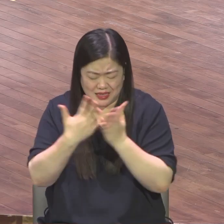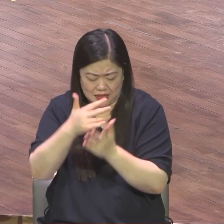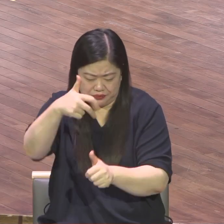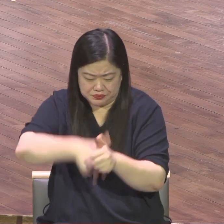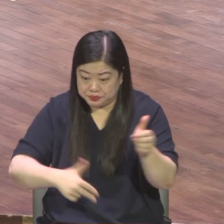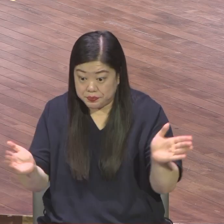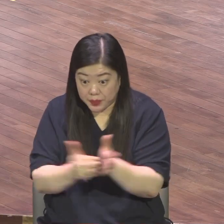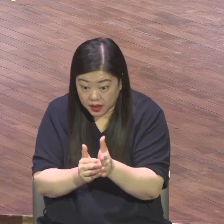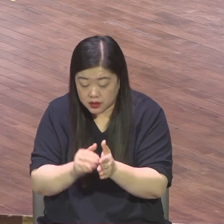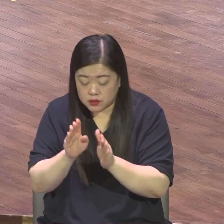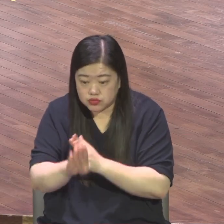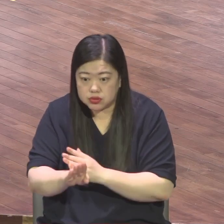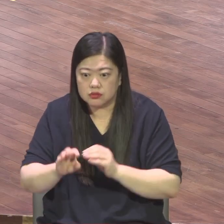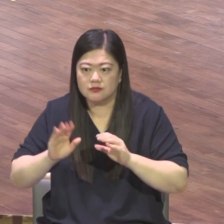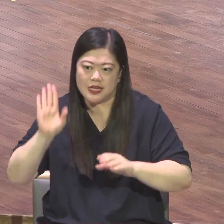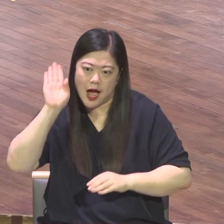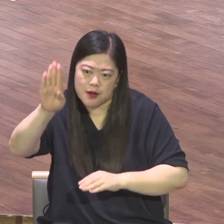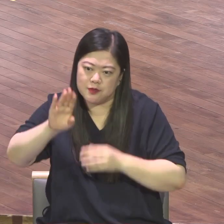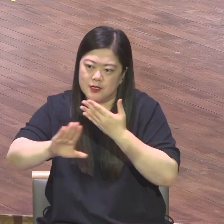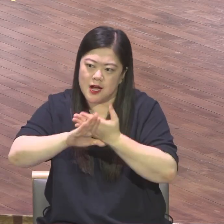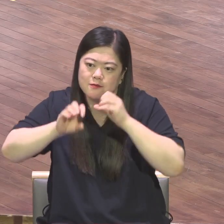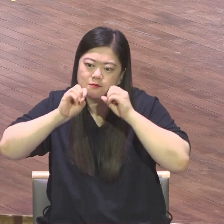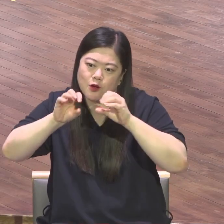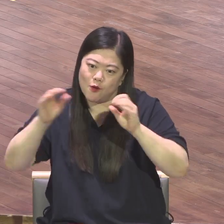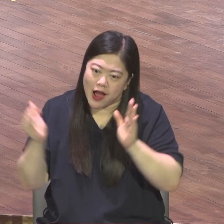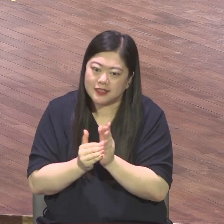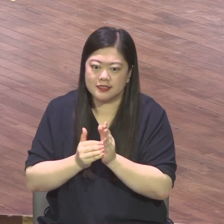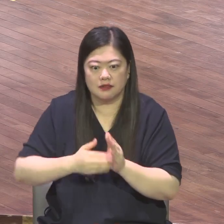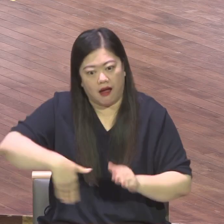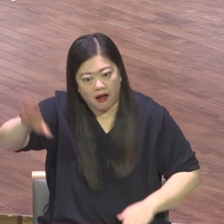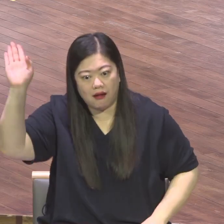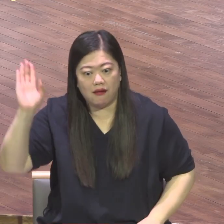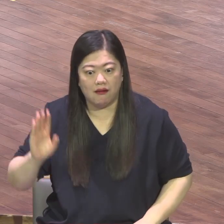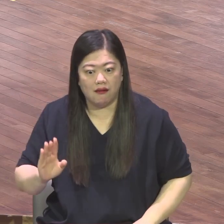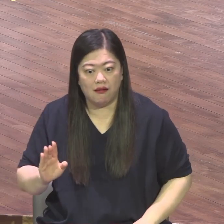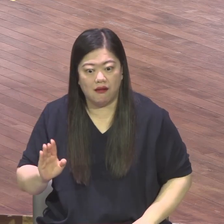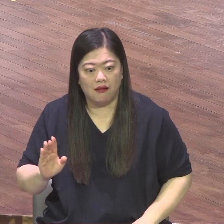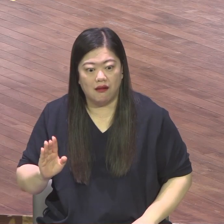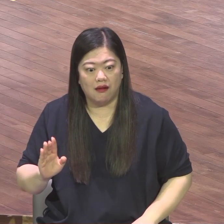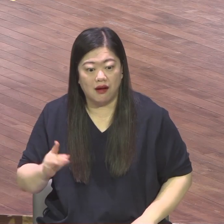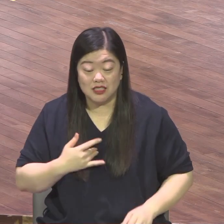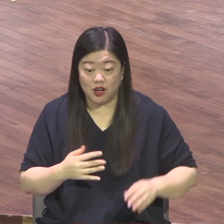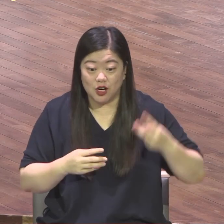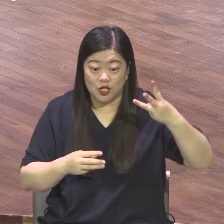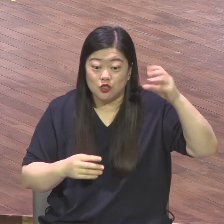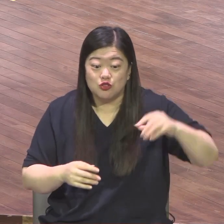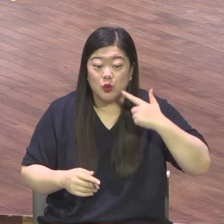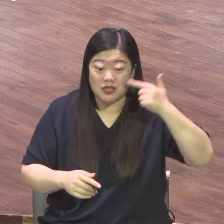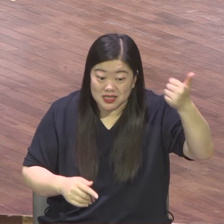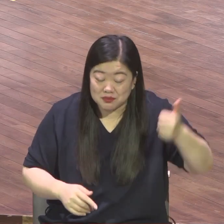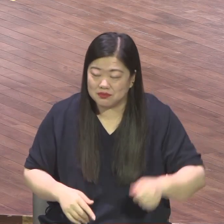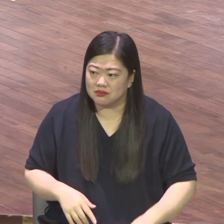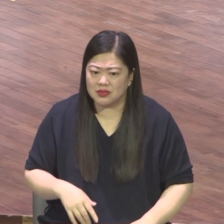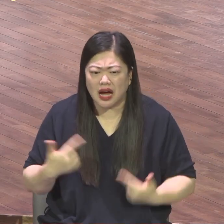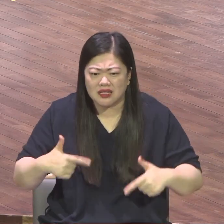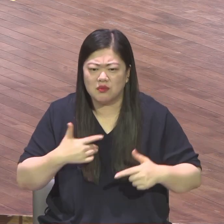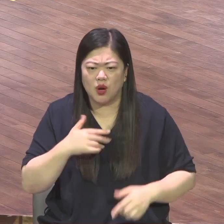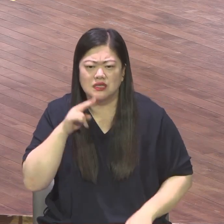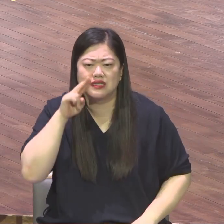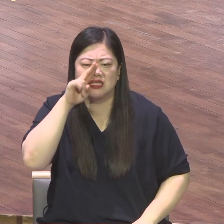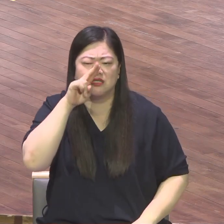끝난 거예요. 아멘. 유 목사님도 부러워하잖아요. 하, 영교회 내가 2-3절 떠드는데 성취는 영교회 시대니까